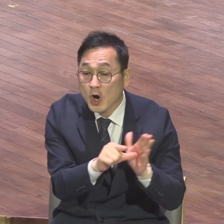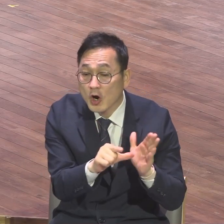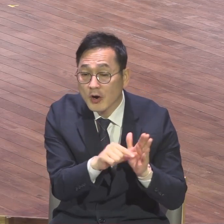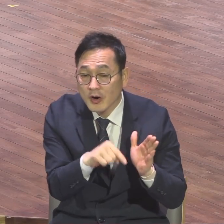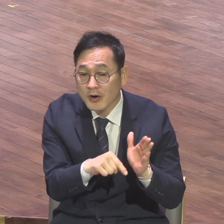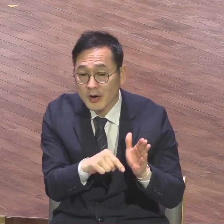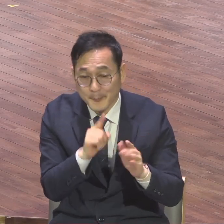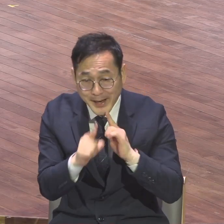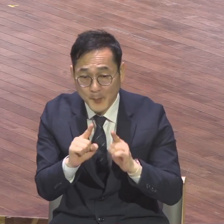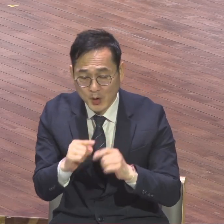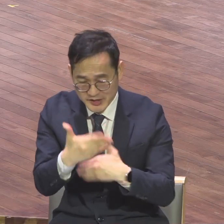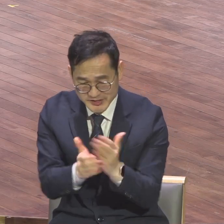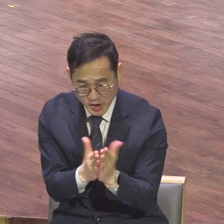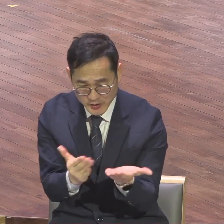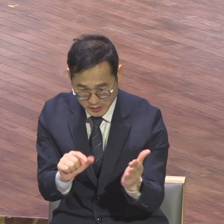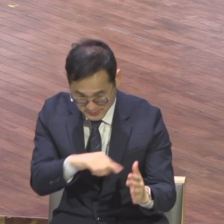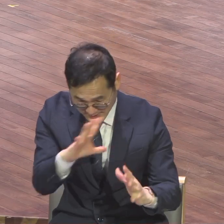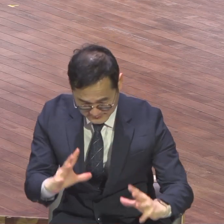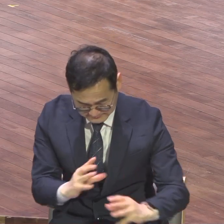피밖에 피.